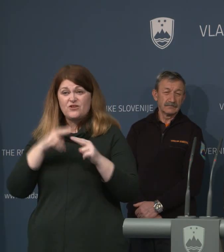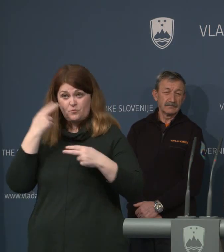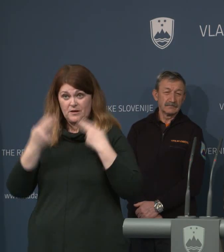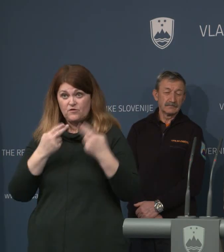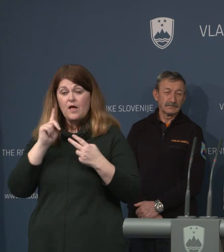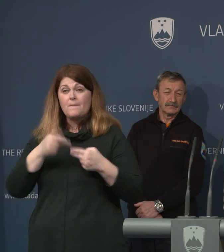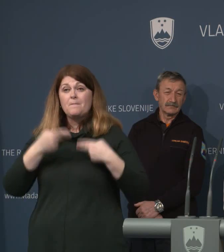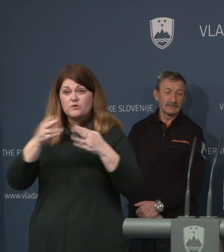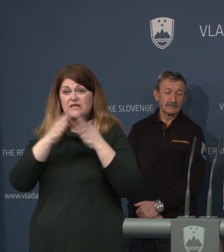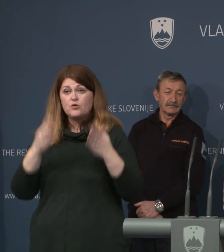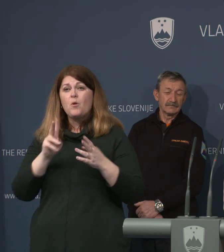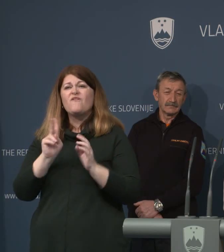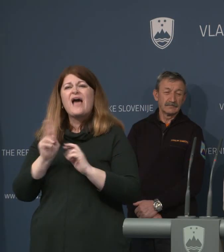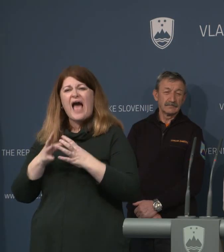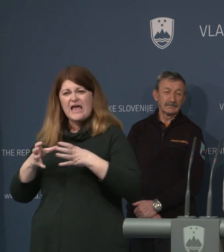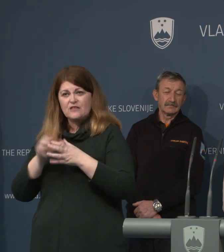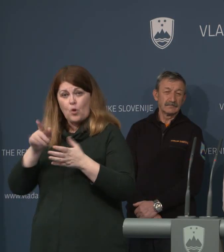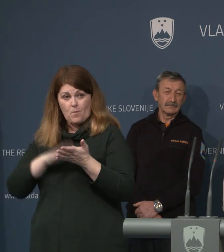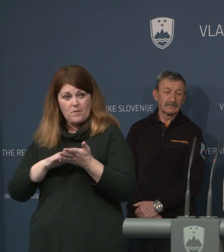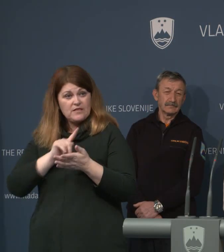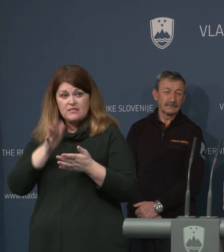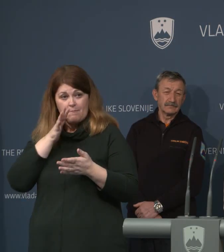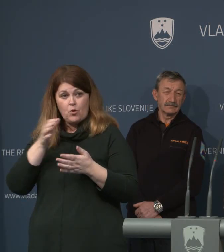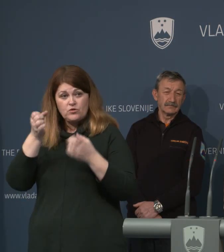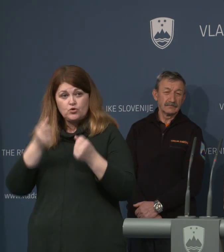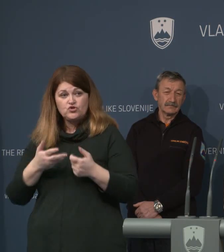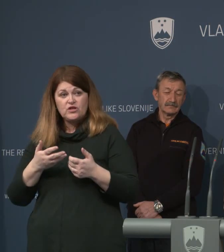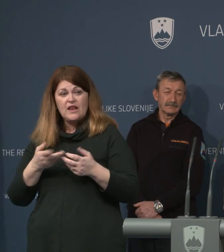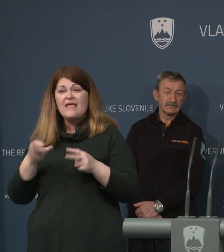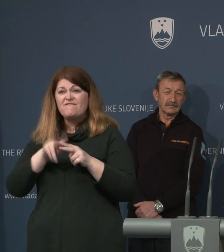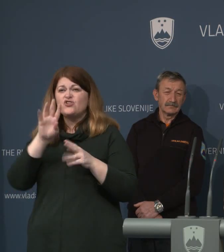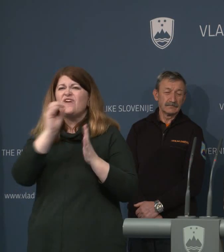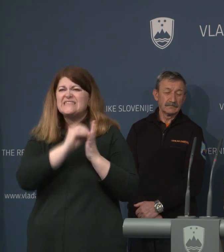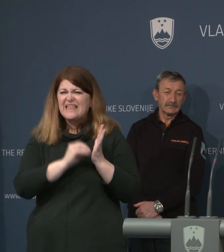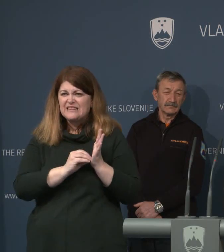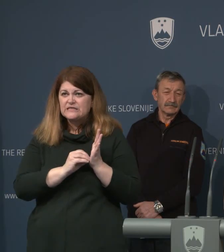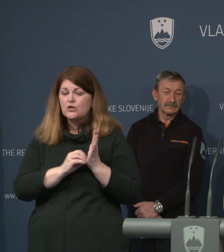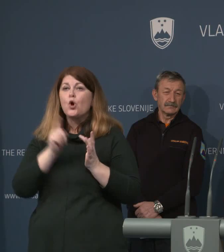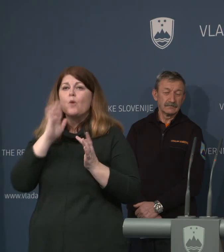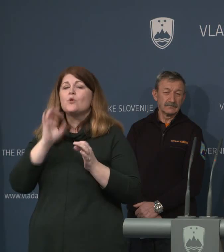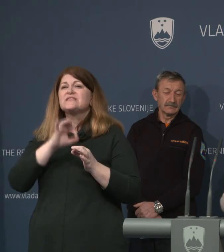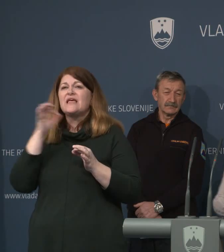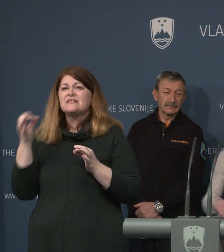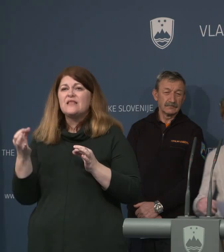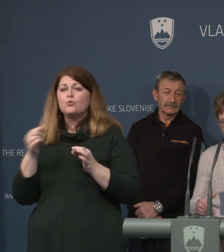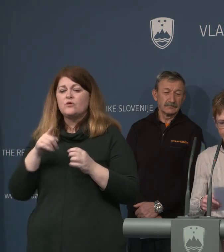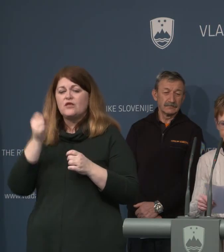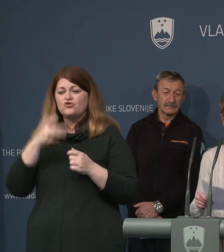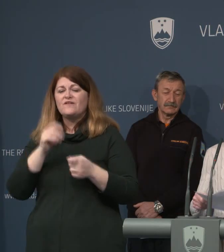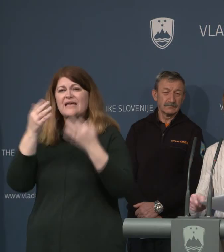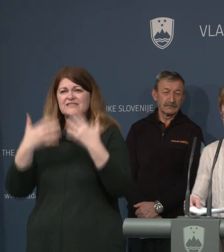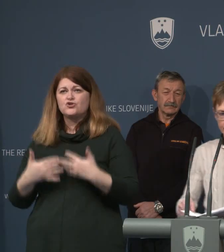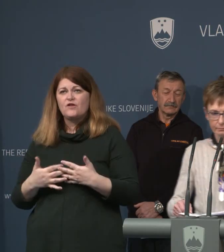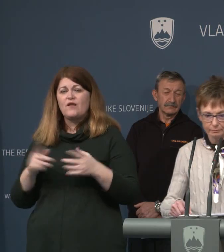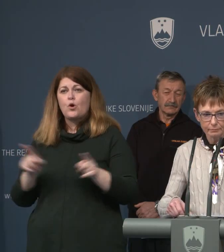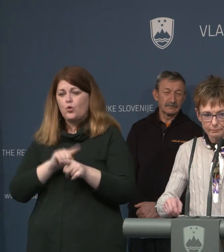testirali, ampak poslali domov v karanteno, to pomeni, da potem ne bodo šteli več v to statistiko, ko boste dnevno te številke seštevali,